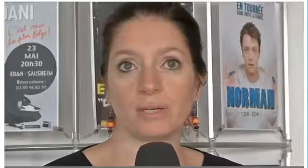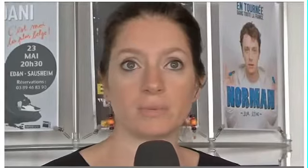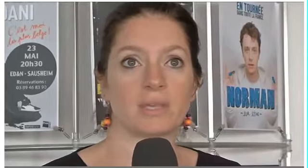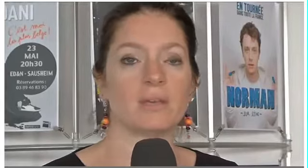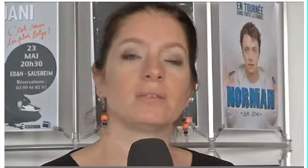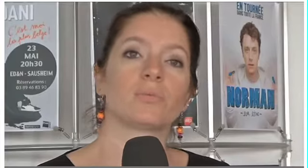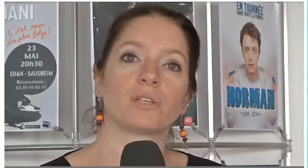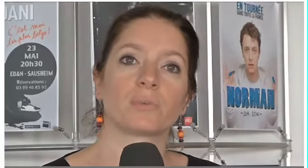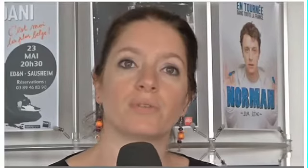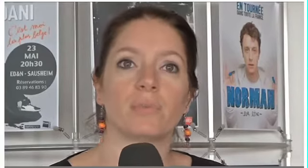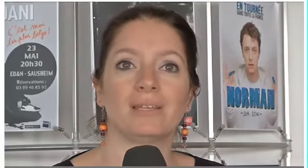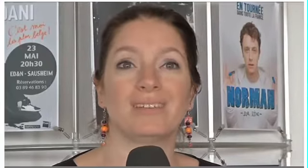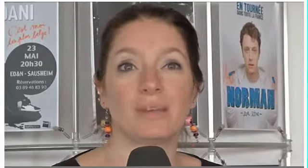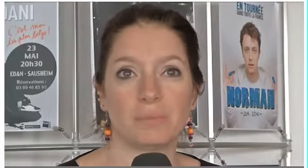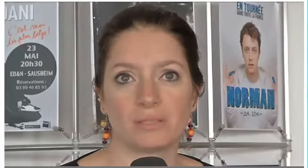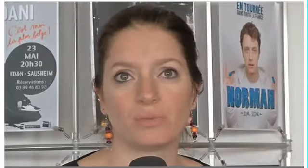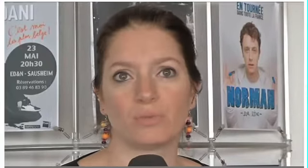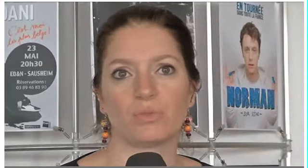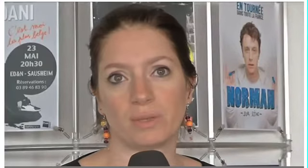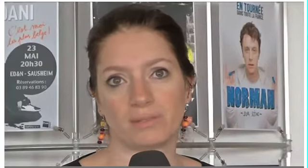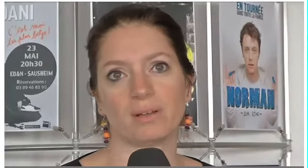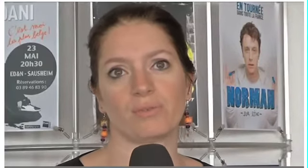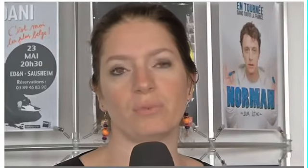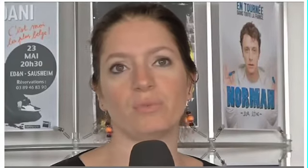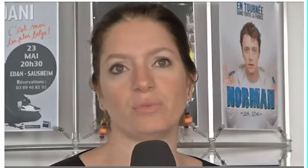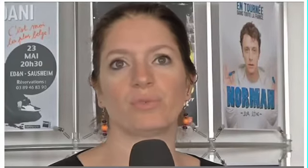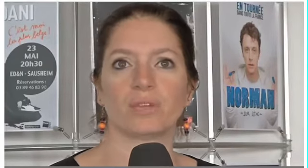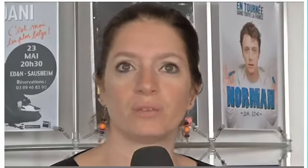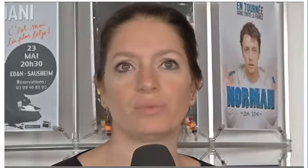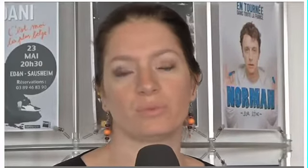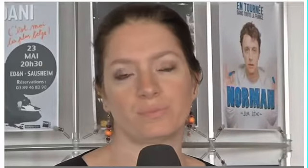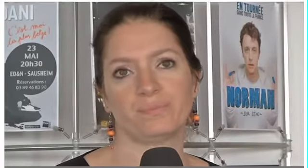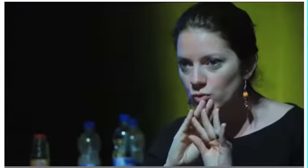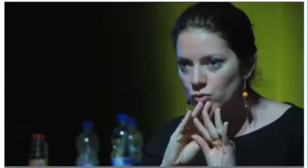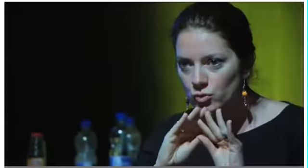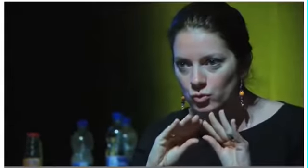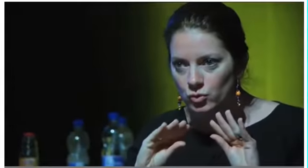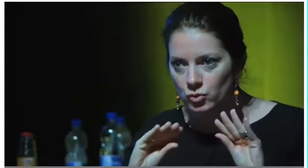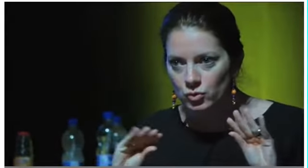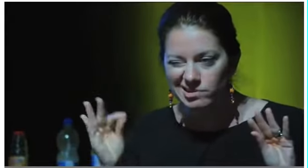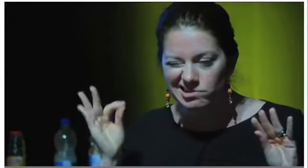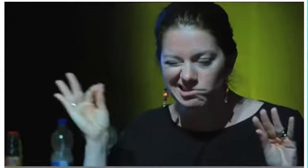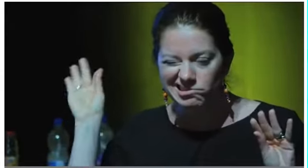se traduit pas comme ça. C'est pour ça que je préfère parler d'adaptation de spectacle en fait, plutôt que de traduction.